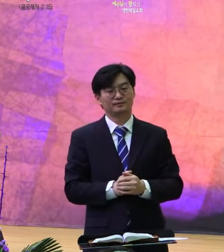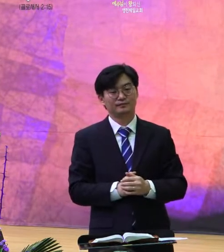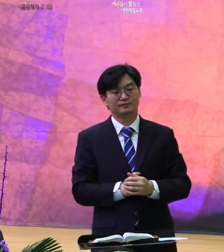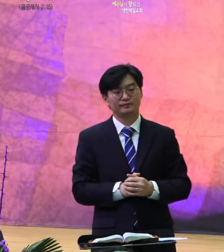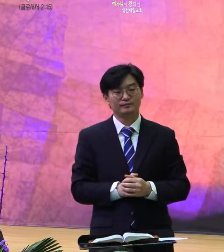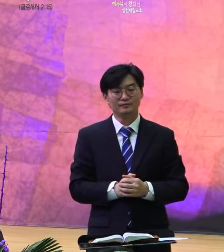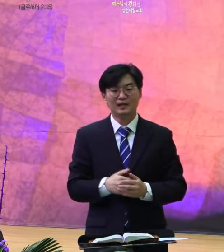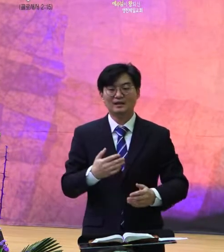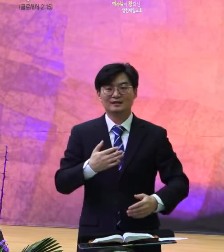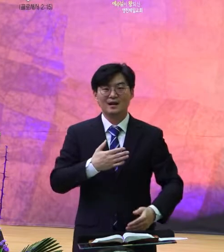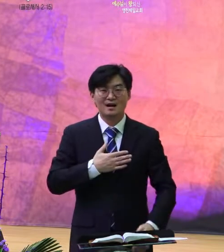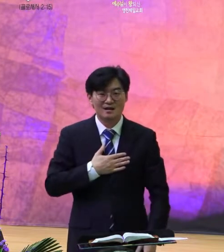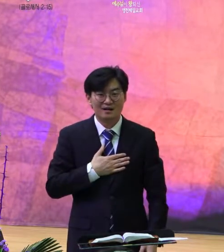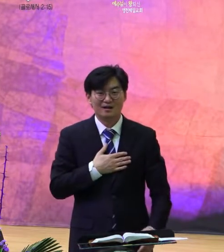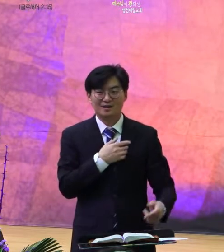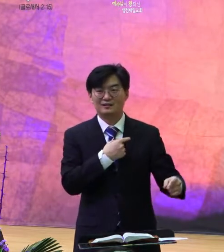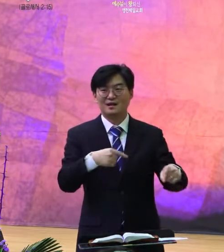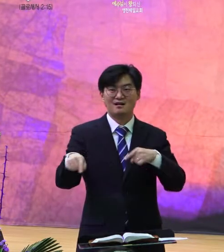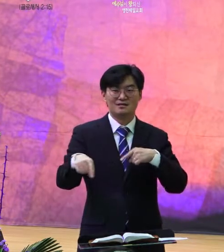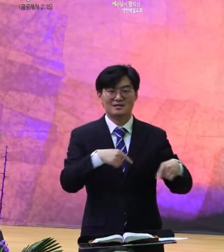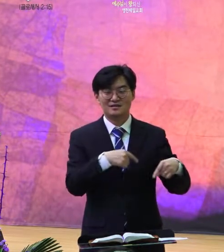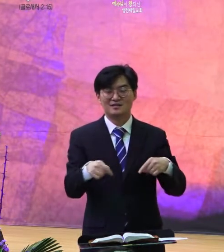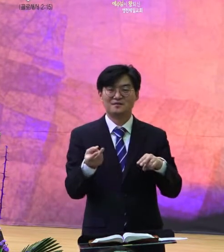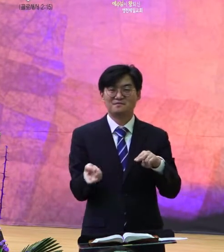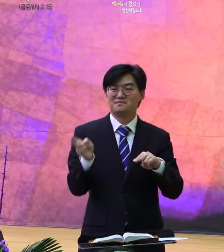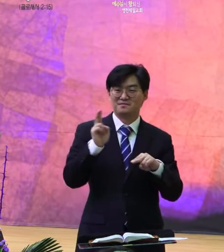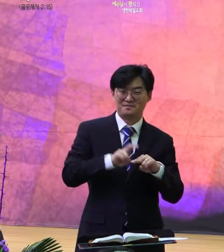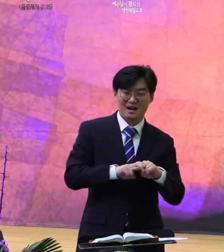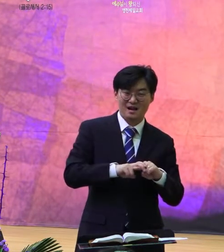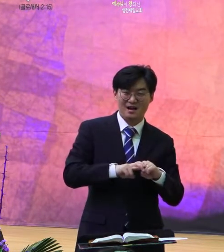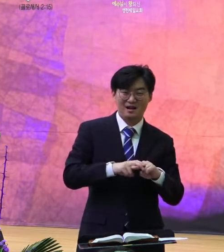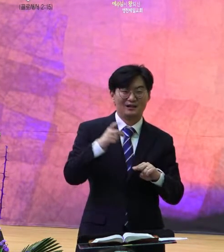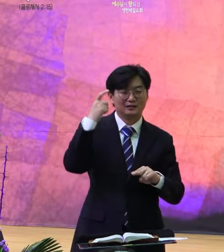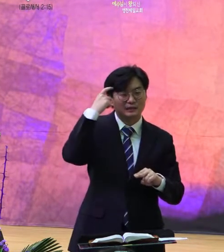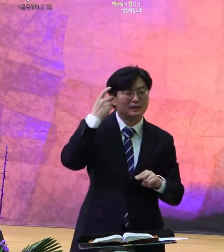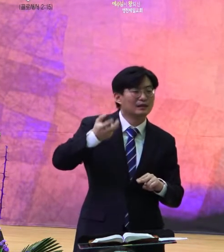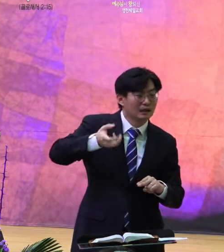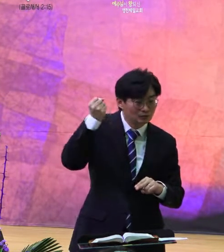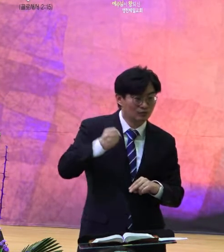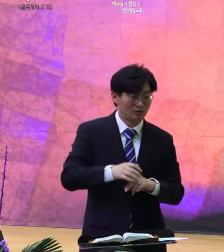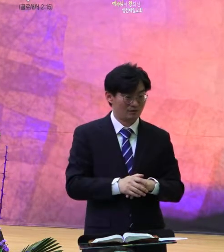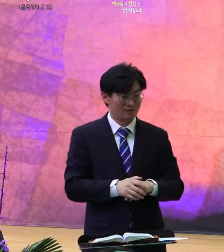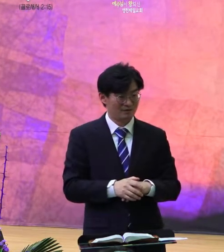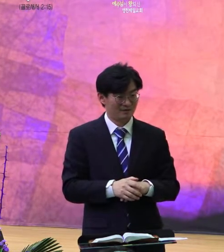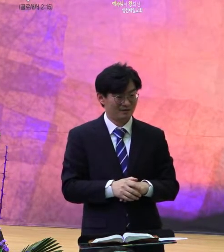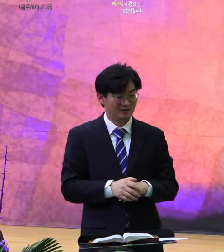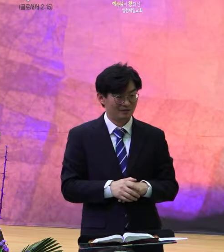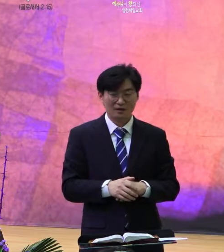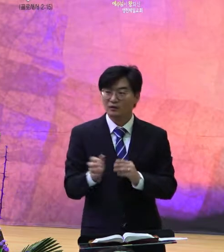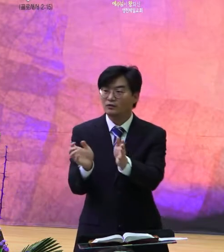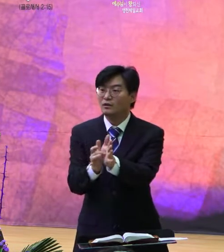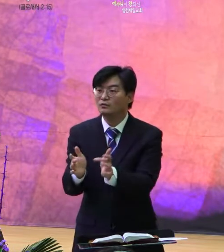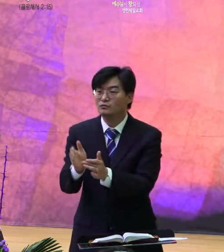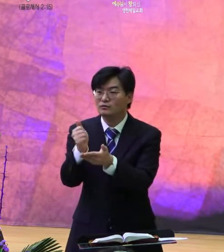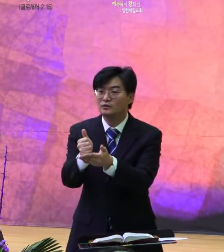자기 영광을 꿈꾸던 사람들 속에서 당당하게 십자가를 향하신 예수님의